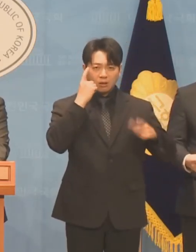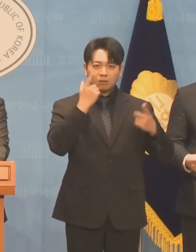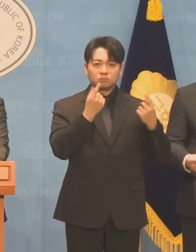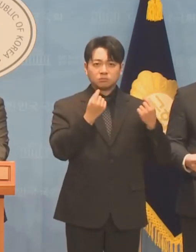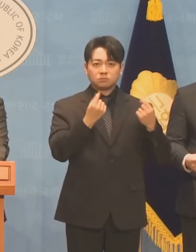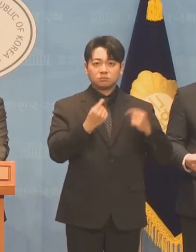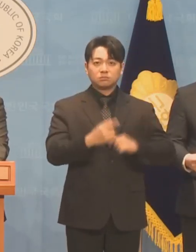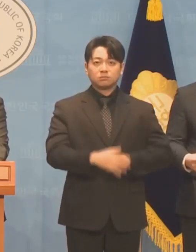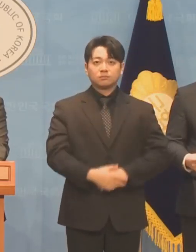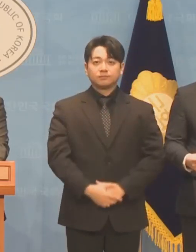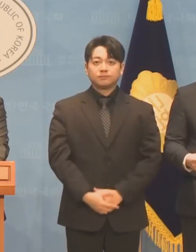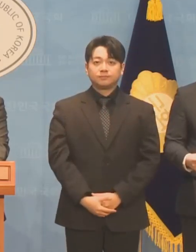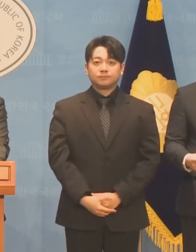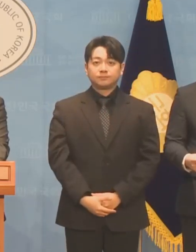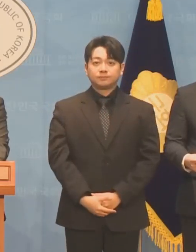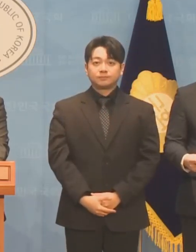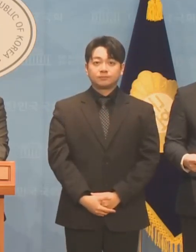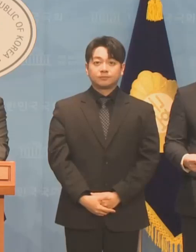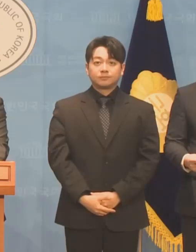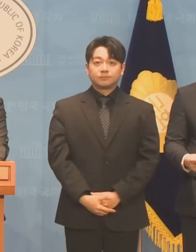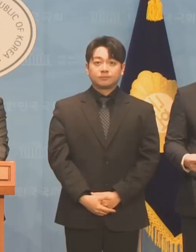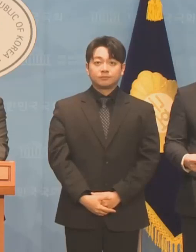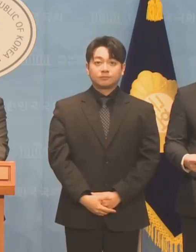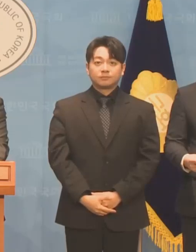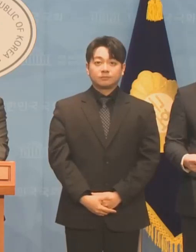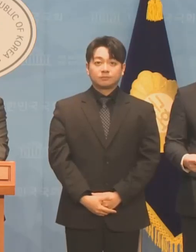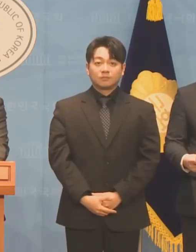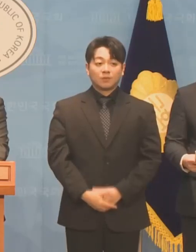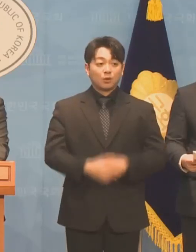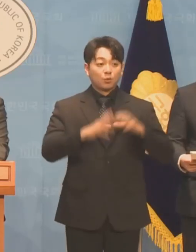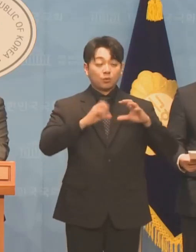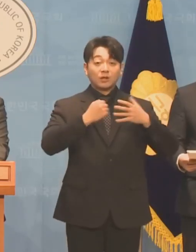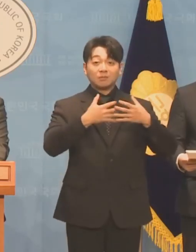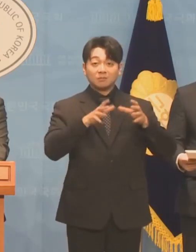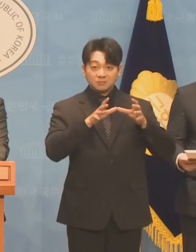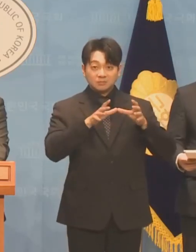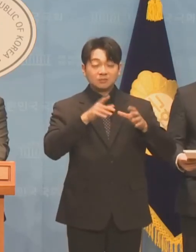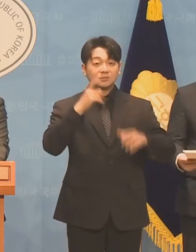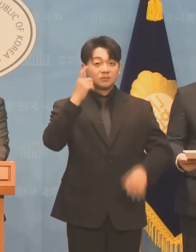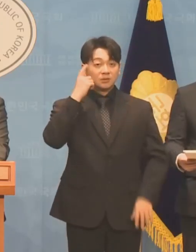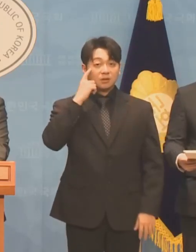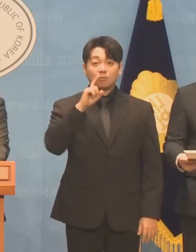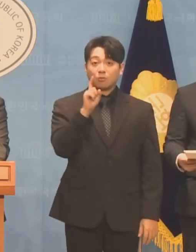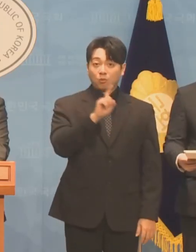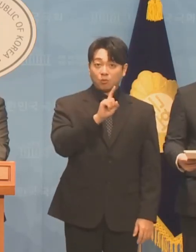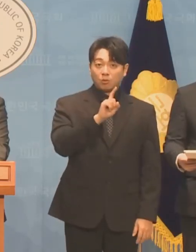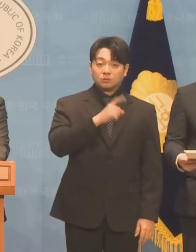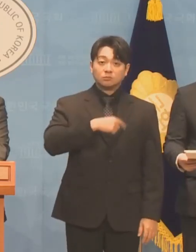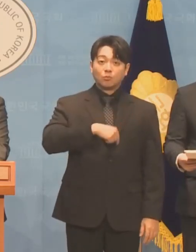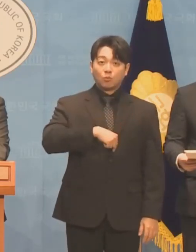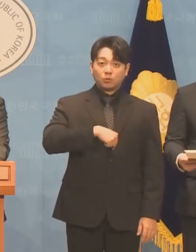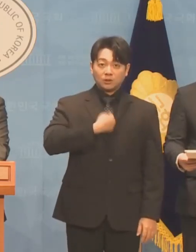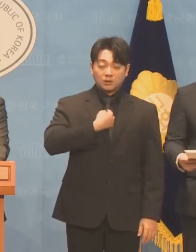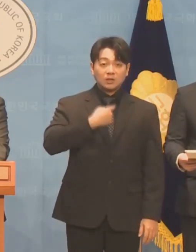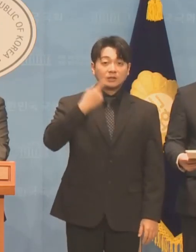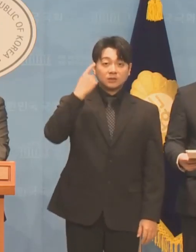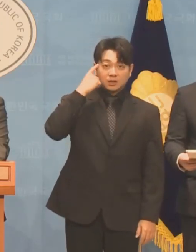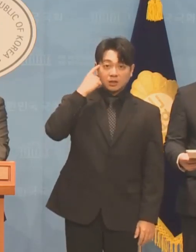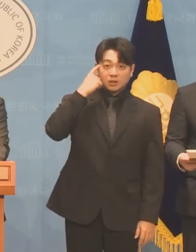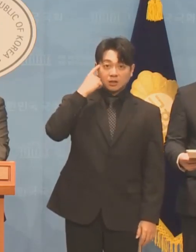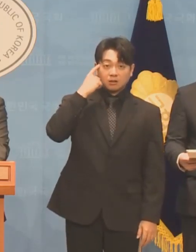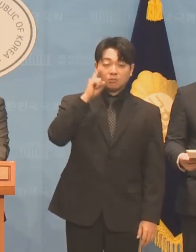것입니까? 국힘의 주장은 결국 자신들이 허위